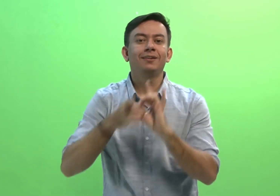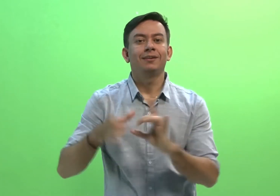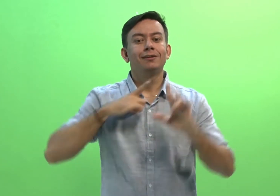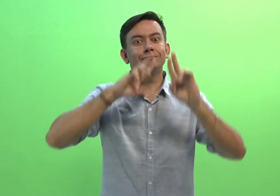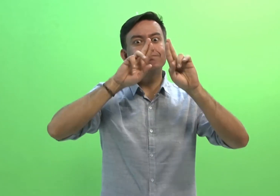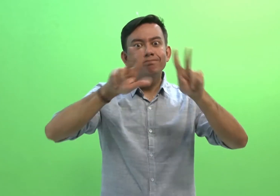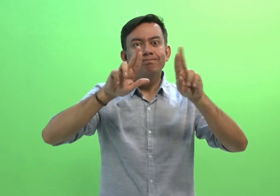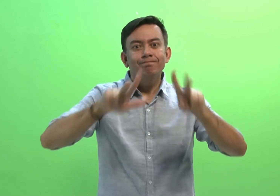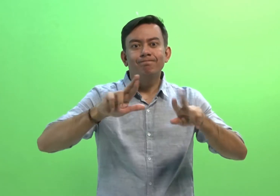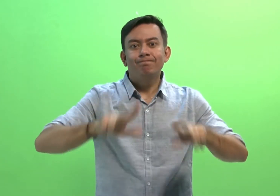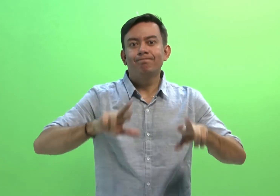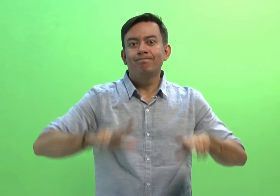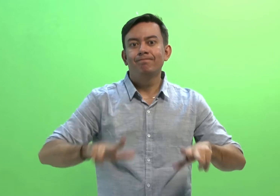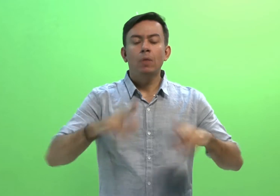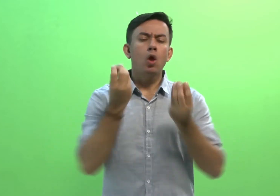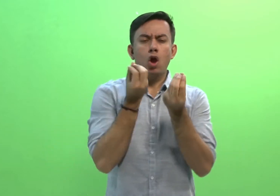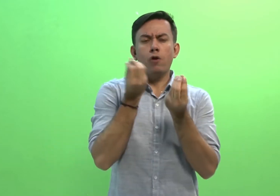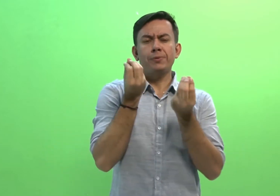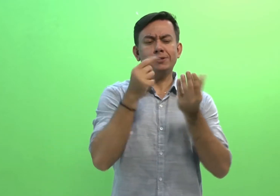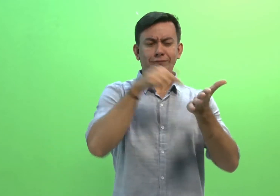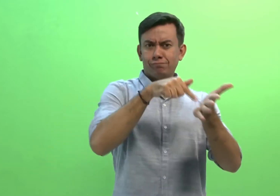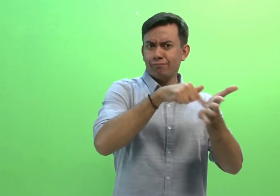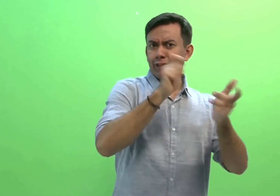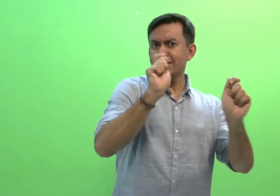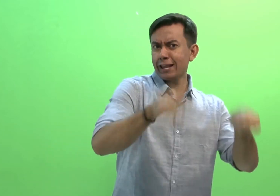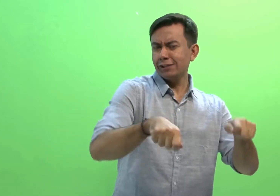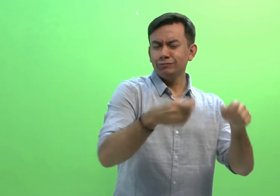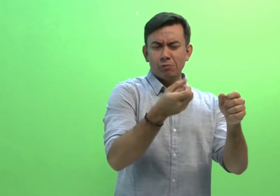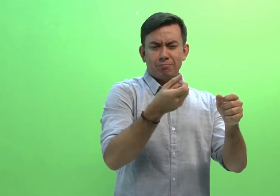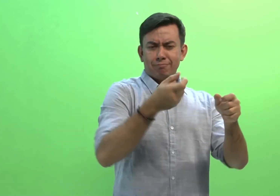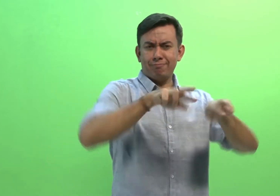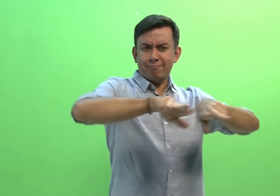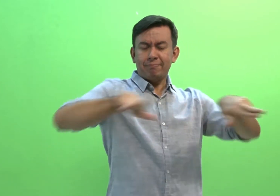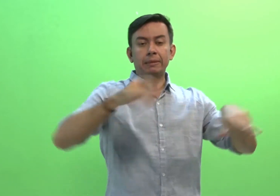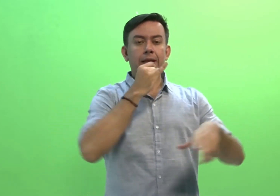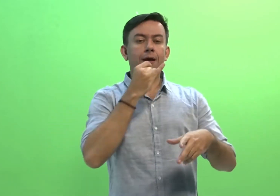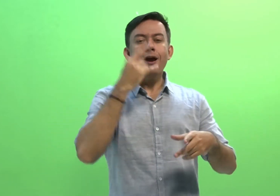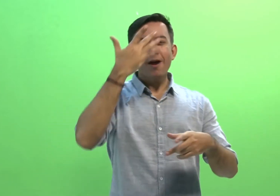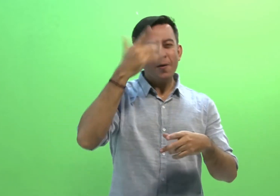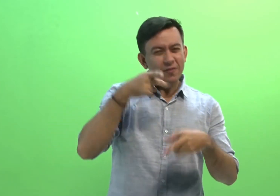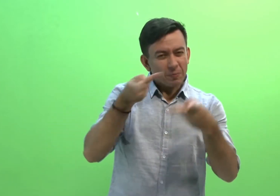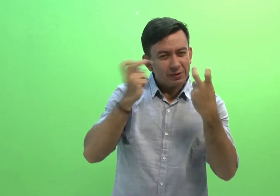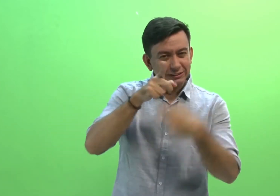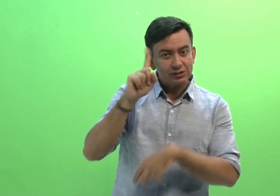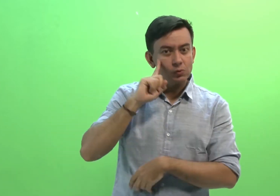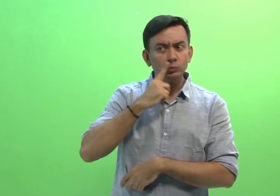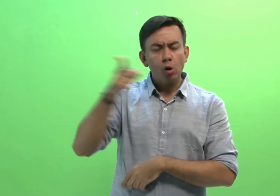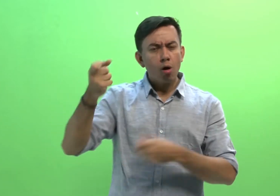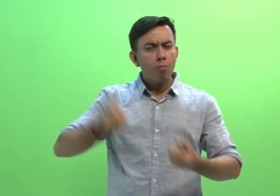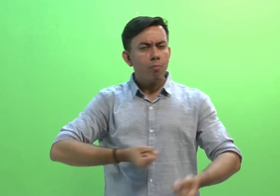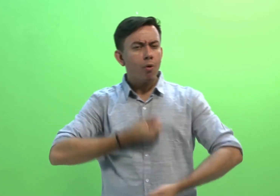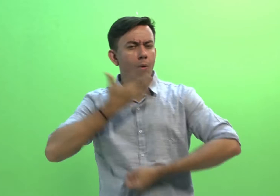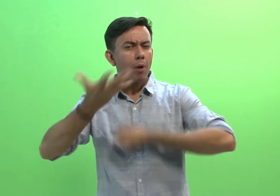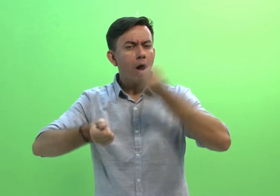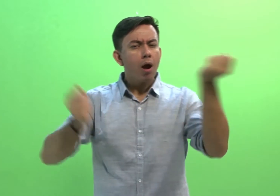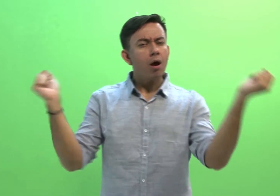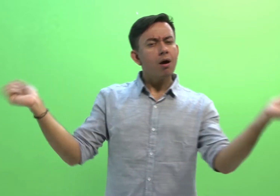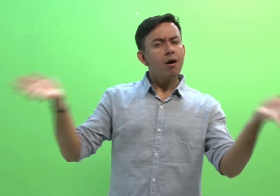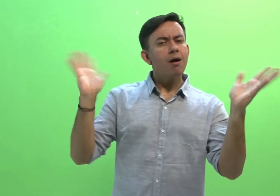mostrando que tem coesão e coerência dentro dessa língua. Então, nessa língua, ela pode assumir vários